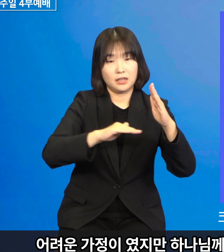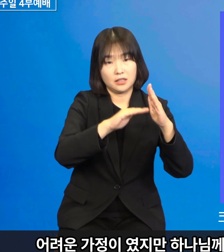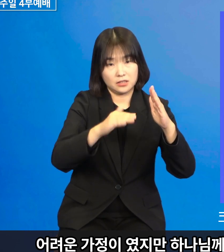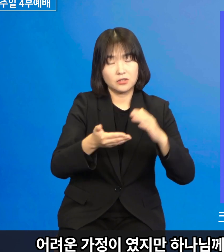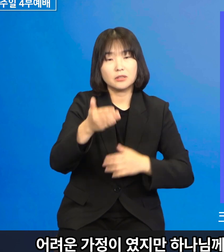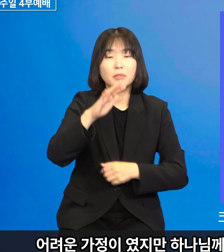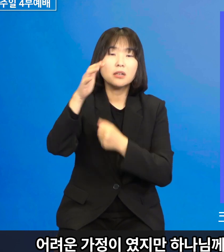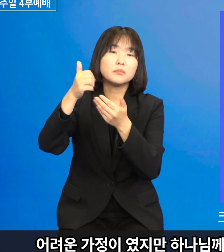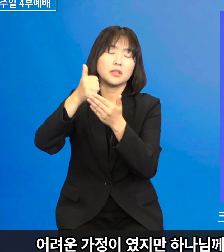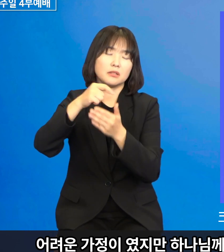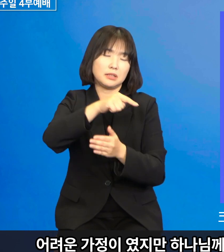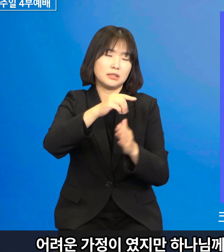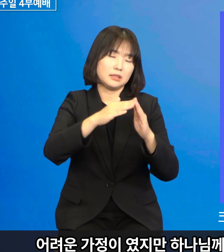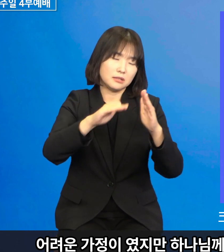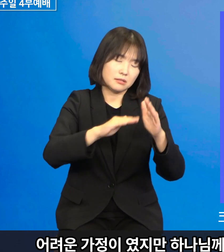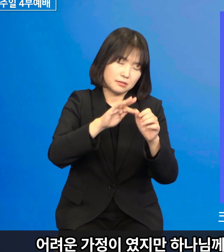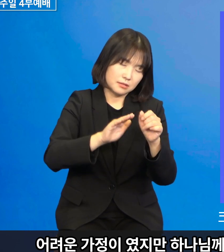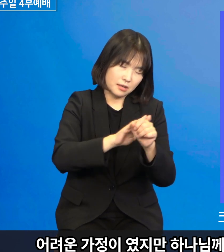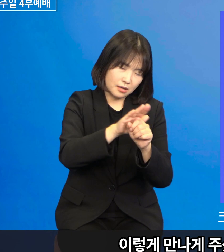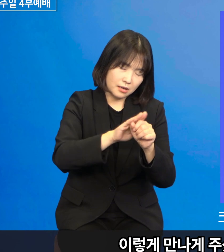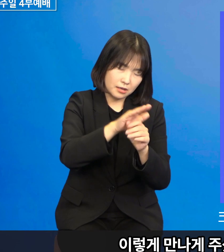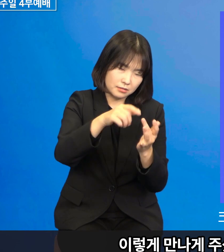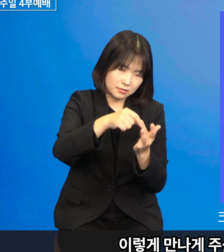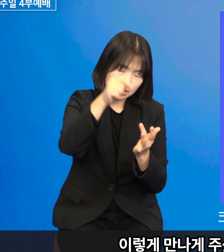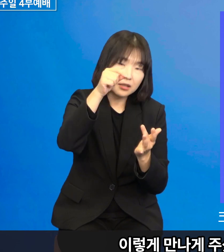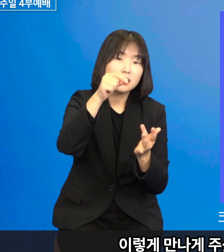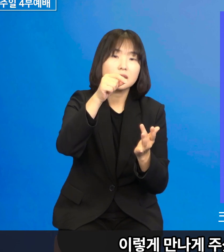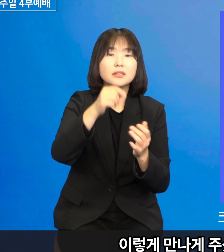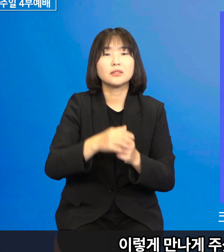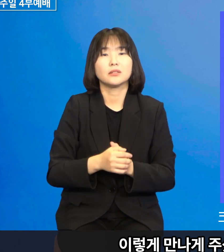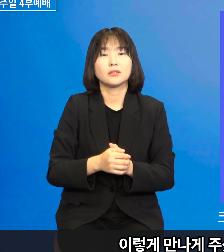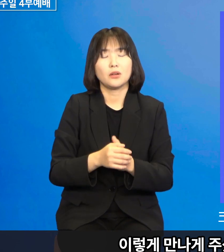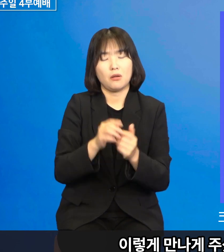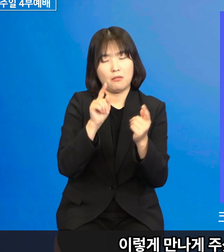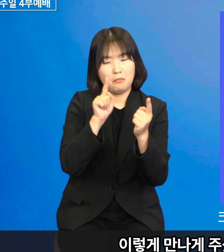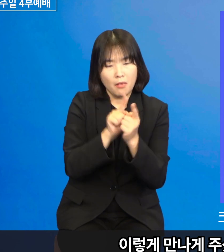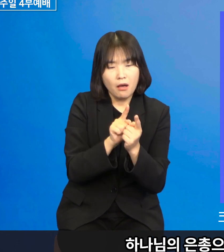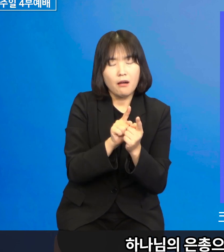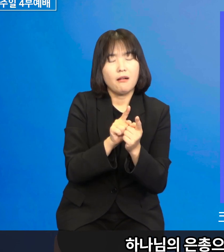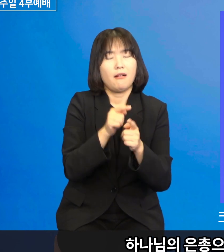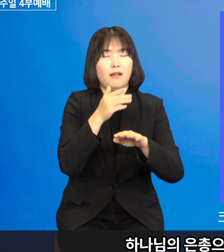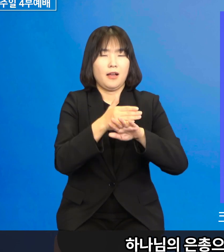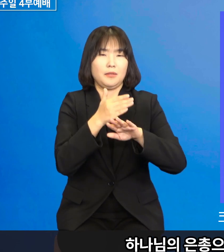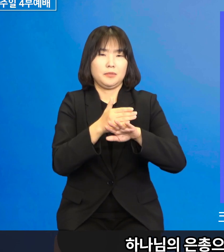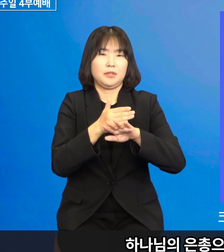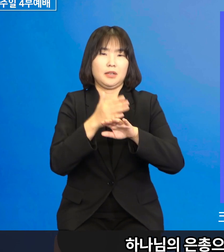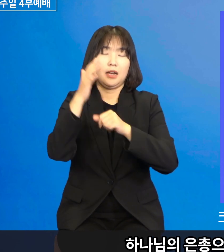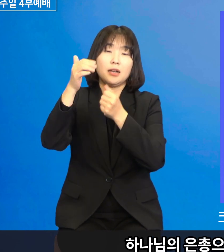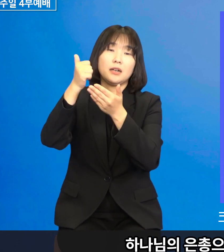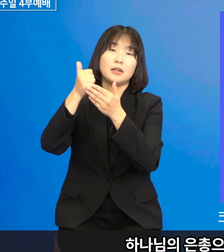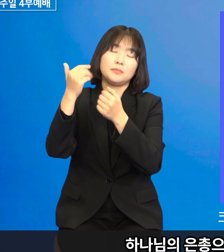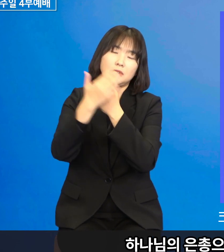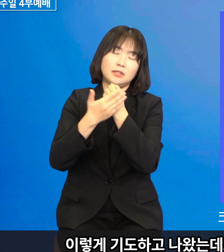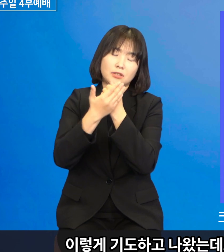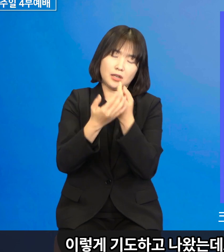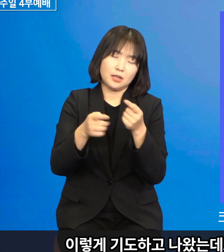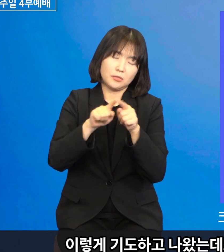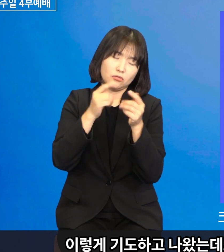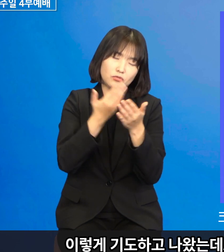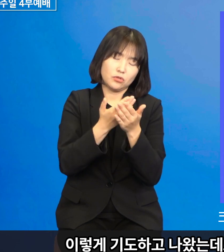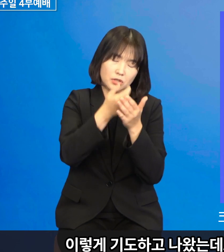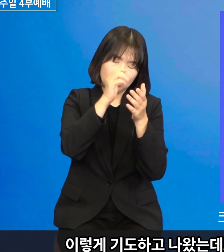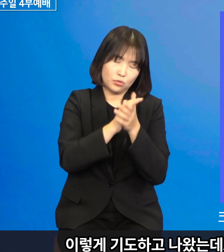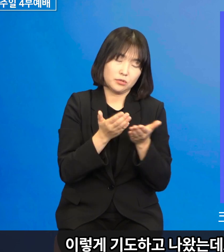하나님께서 이 가정을 사랑하시고 택하시고 이렇게 만나게 해주셨으니 감사드립니다. 하나님의 은총으로 함께해 주십시오. 이렇게